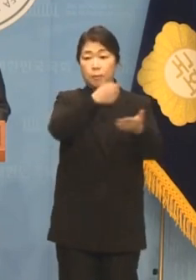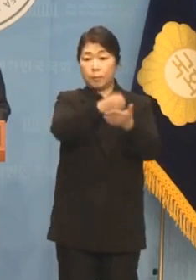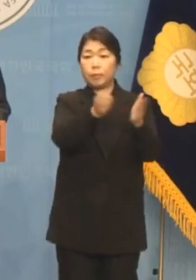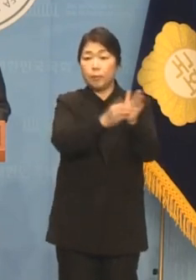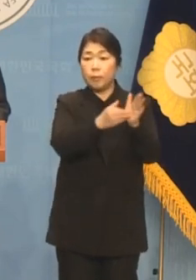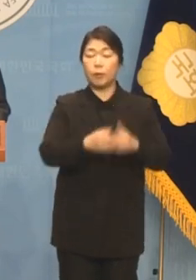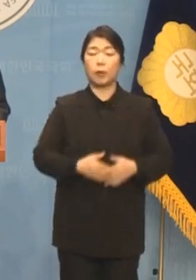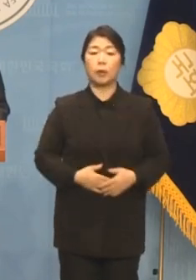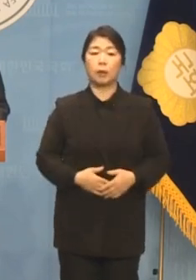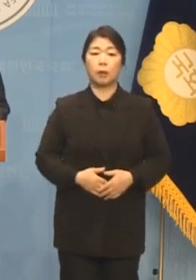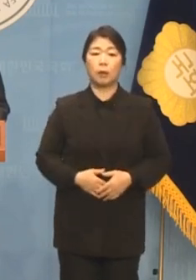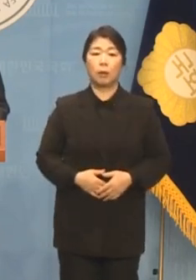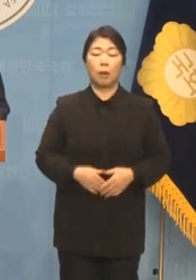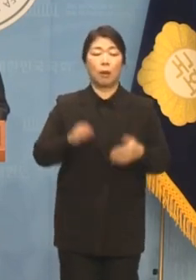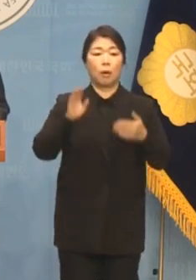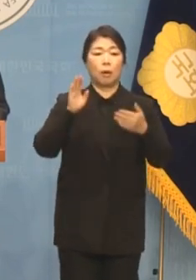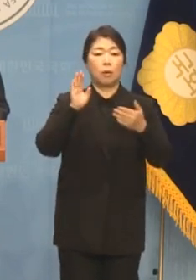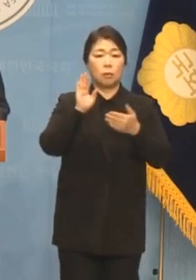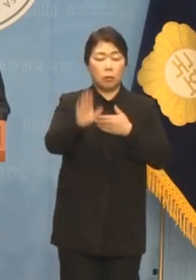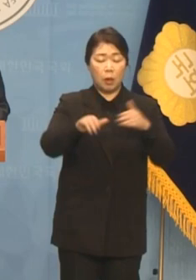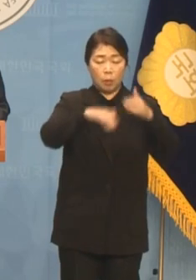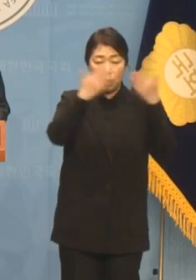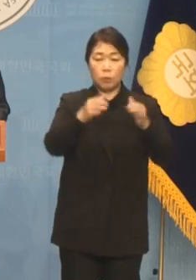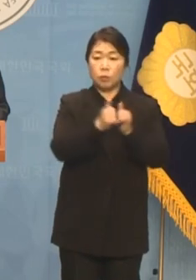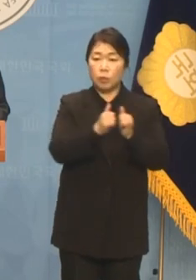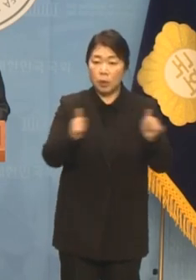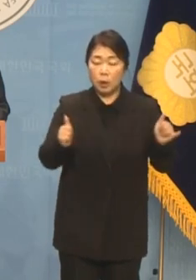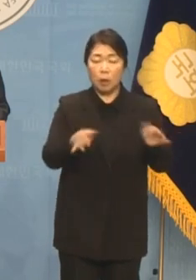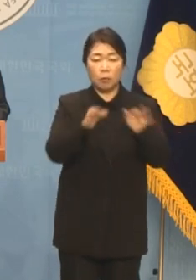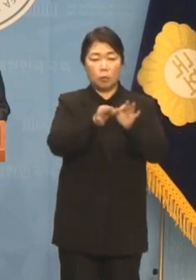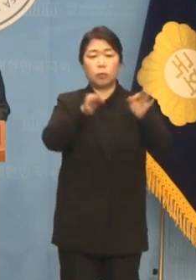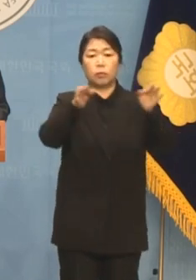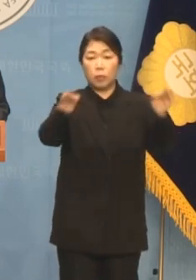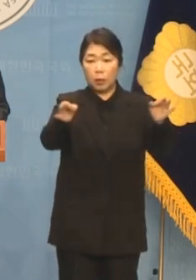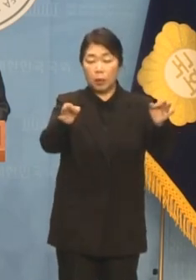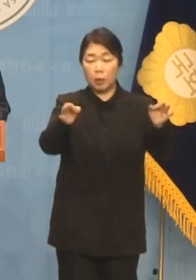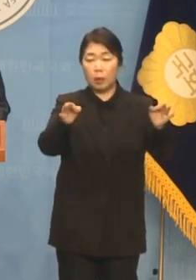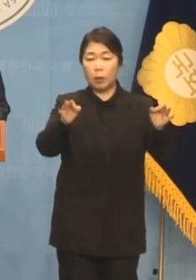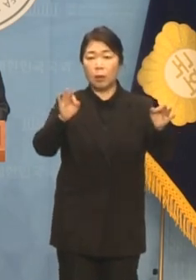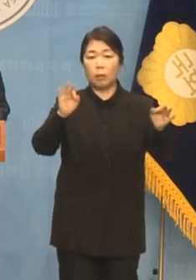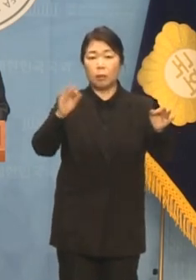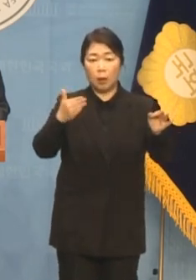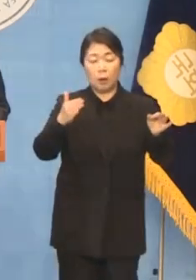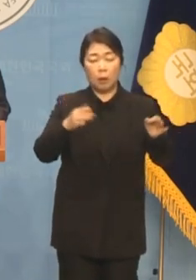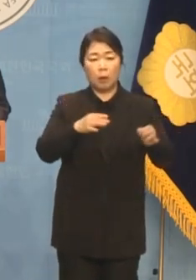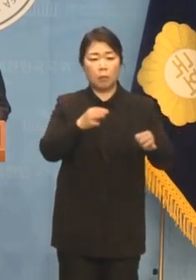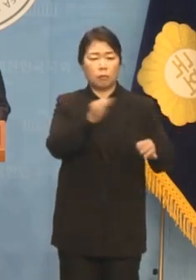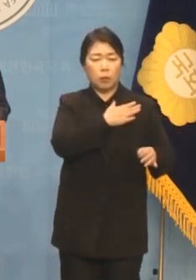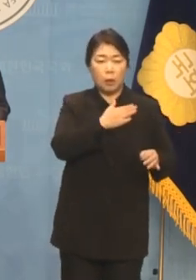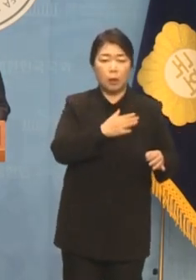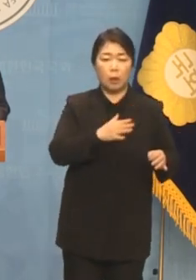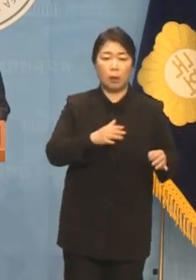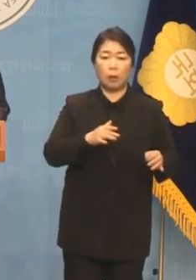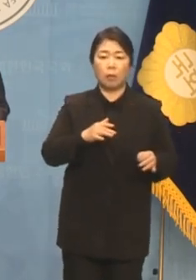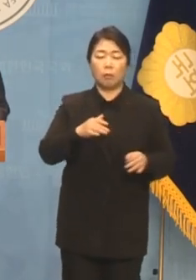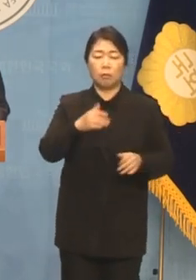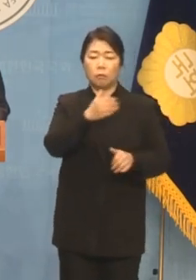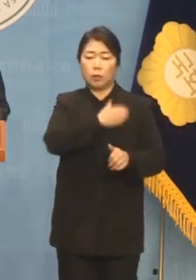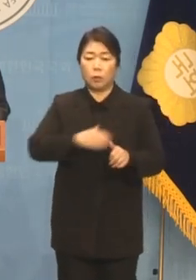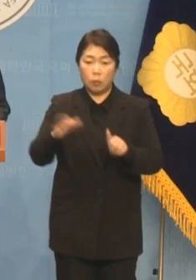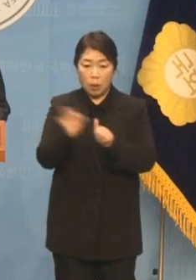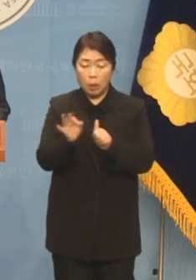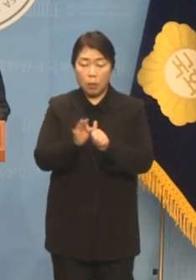확정했습니다 이후 전국민 지급으로 변경되면서 재벌이나 기초생활